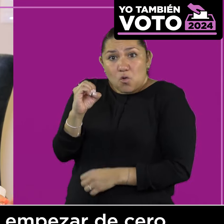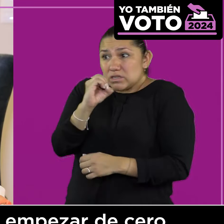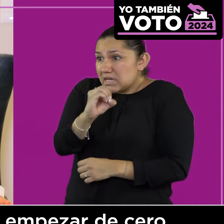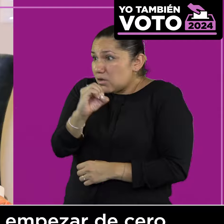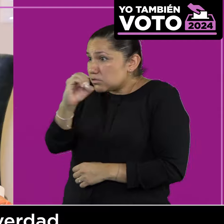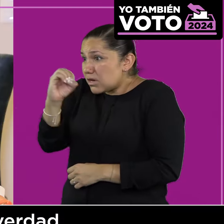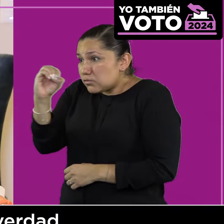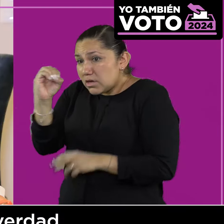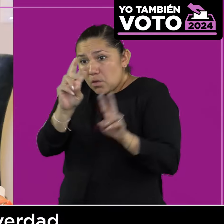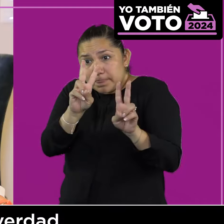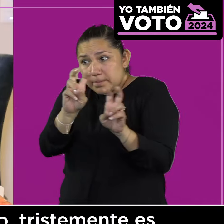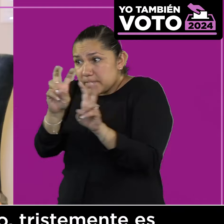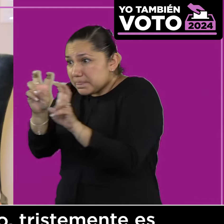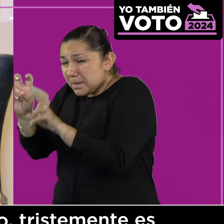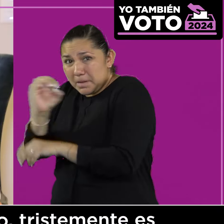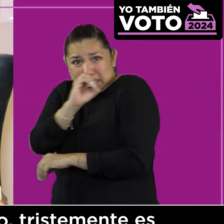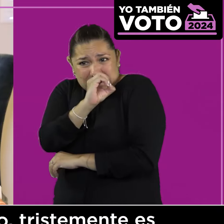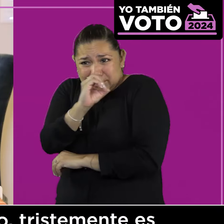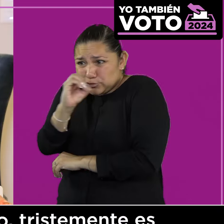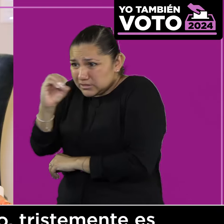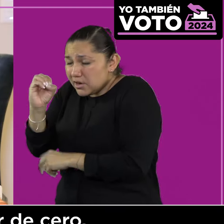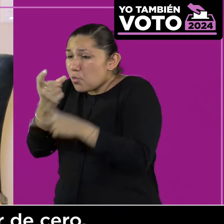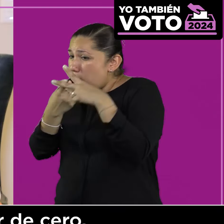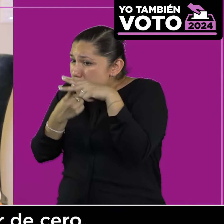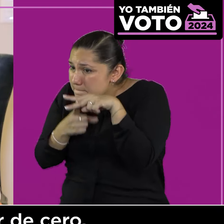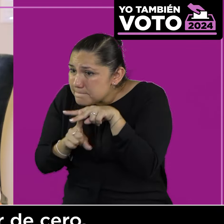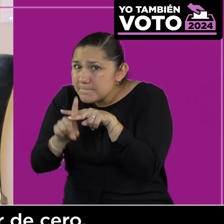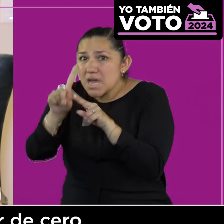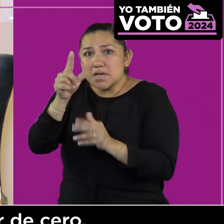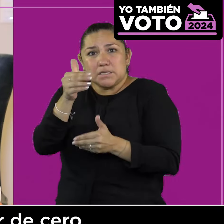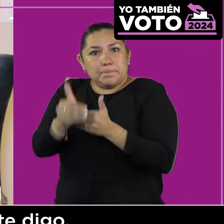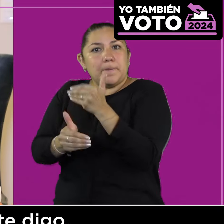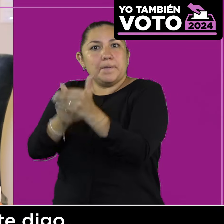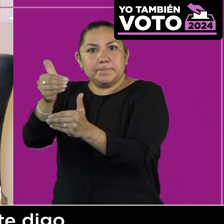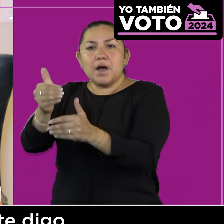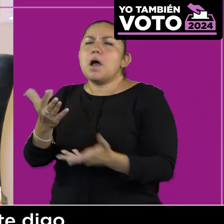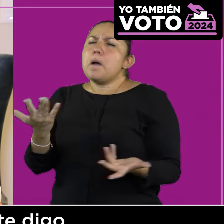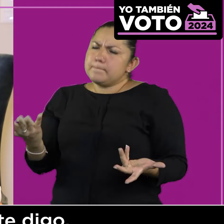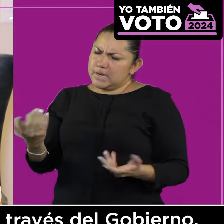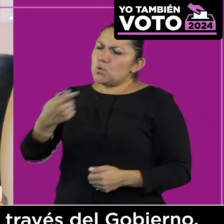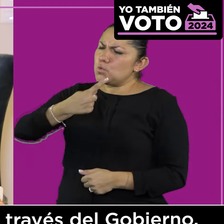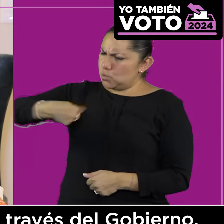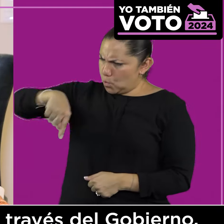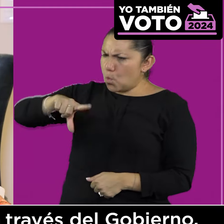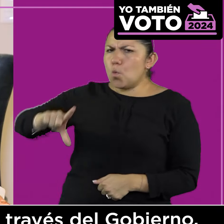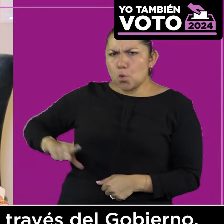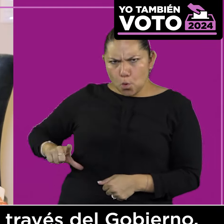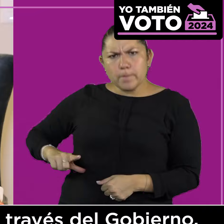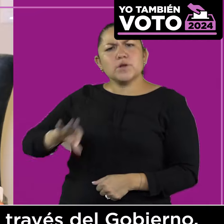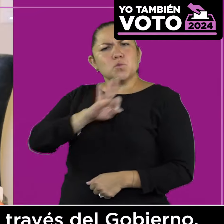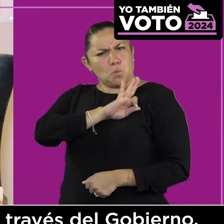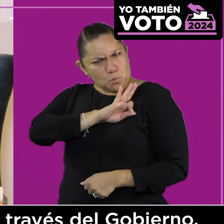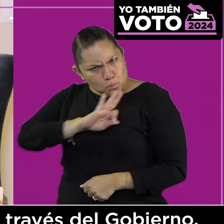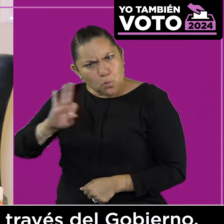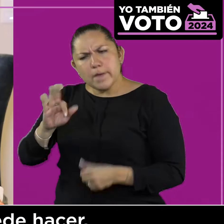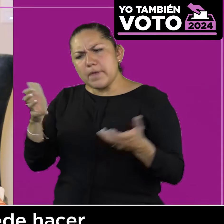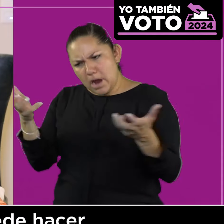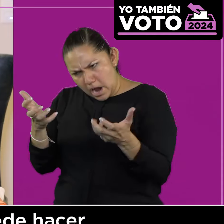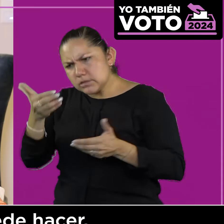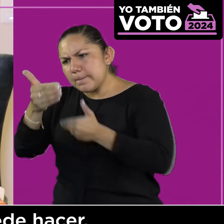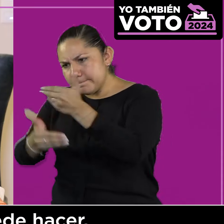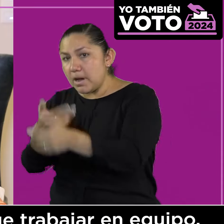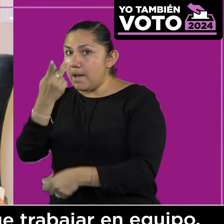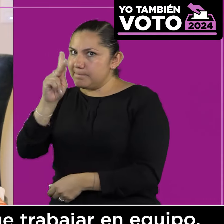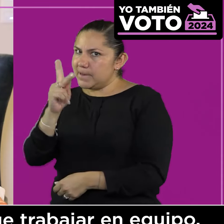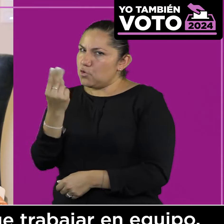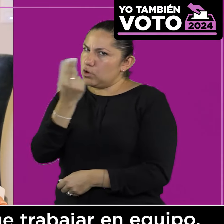empezar de cero Esa es la verdad empezar de cero tristemente es empezar de cero eh Como te digo lo vamos a apoyar a través del gobierno sí se